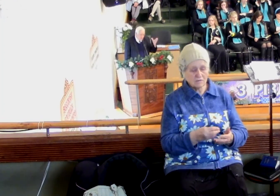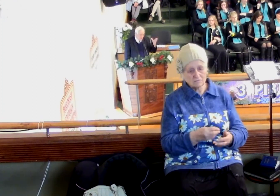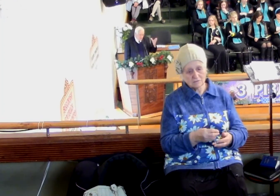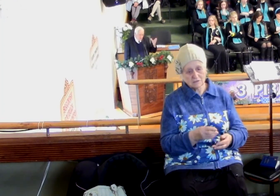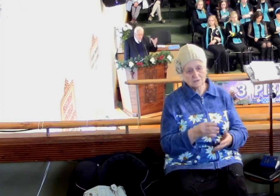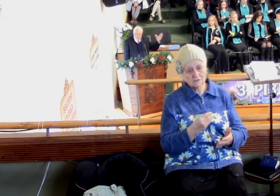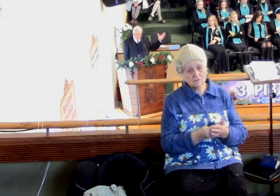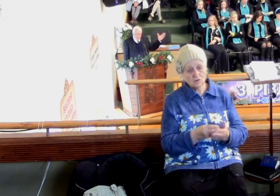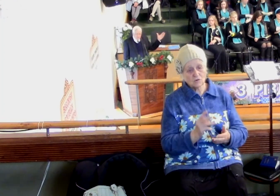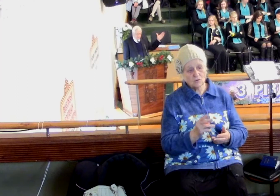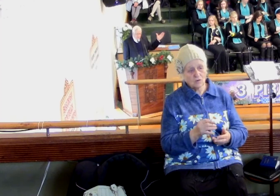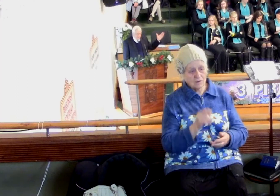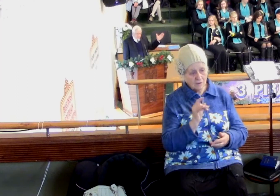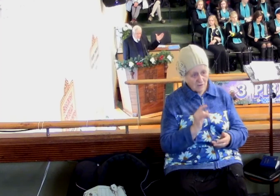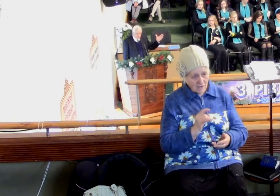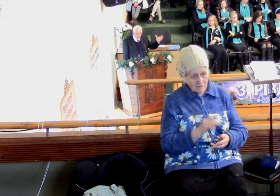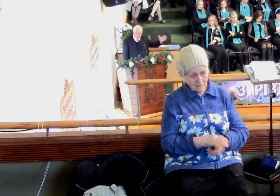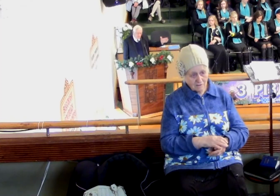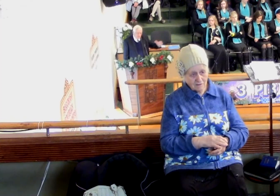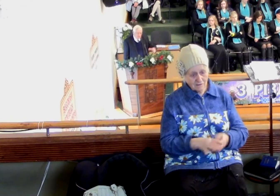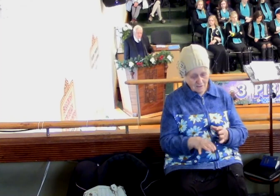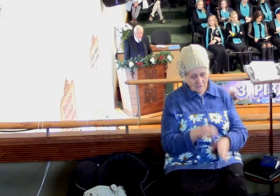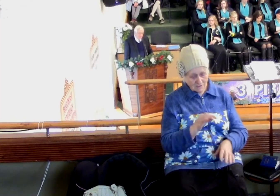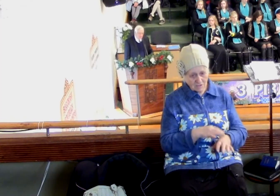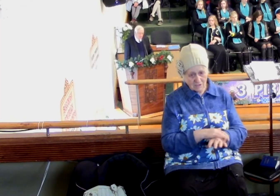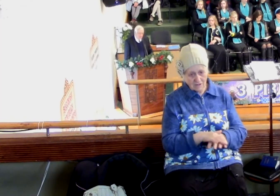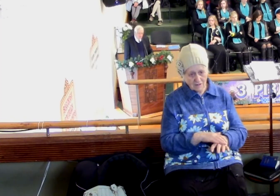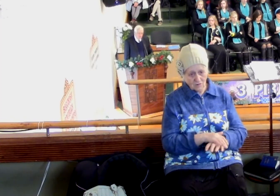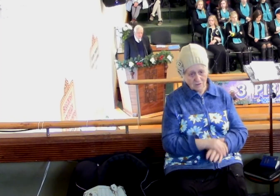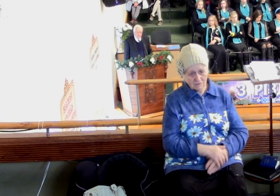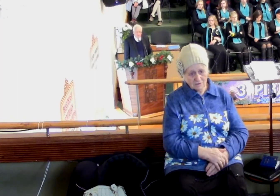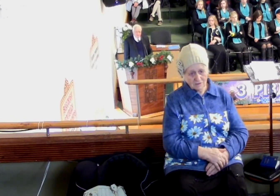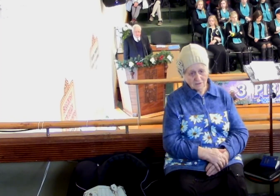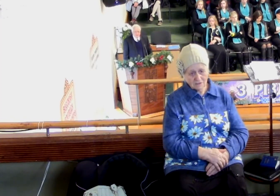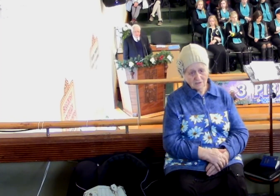своим, не чужим, среди своего народа родился,